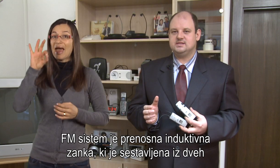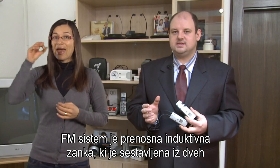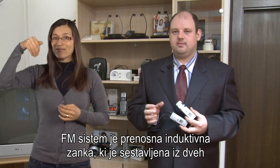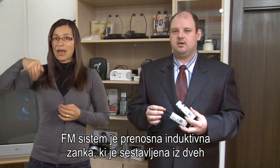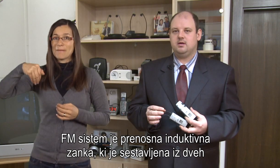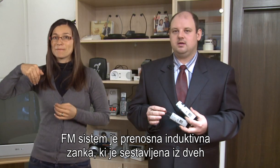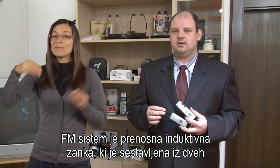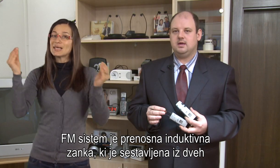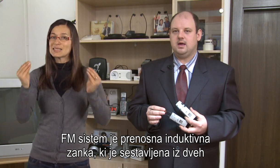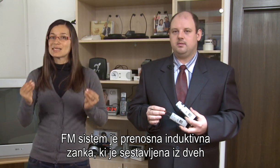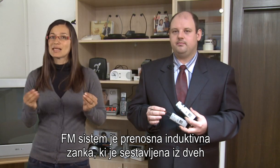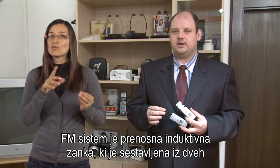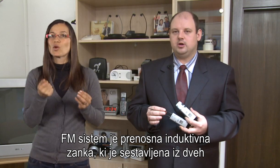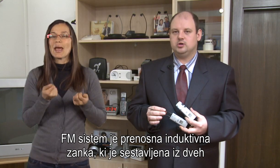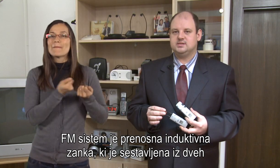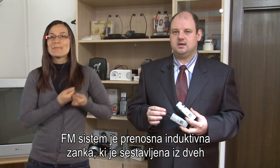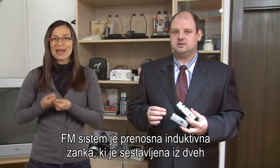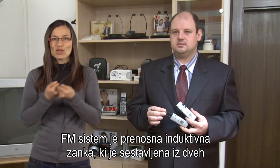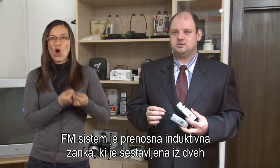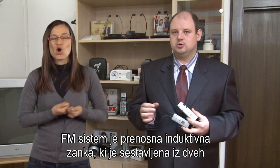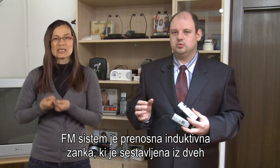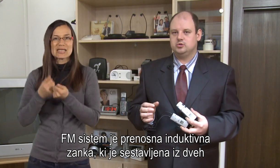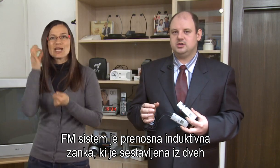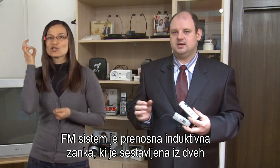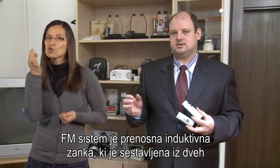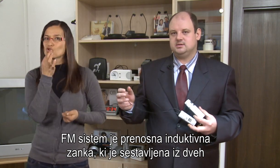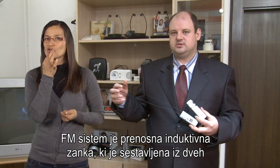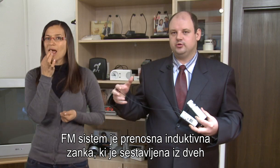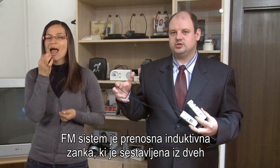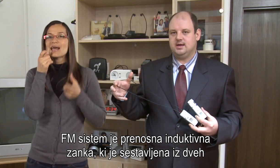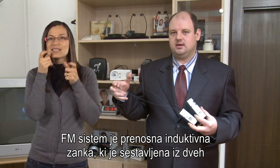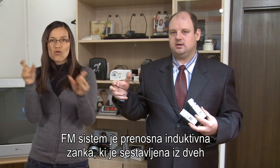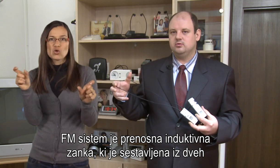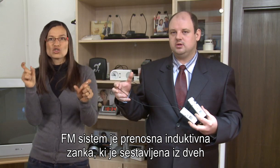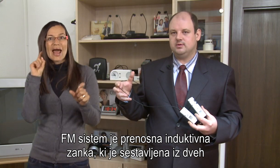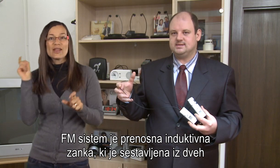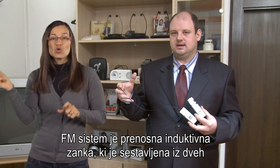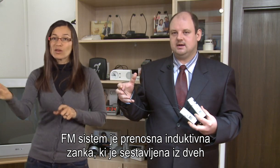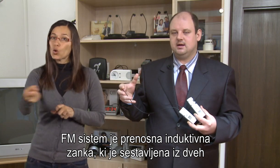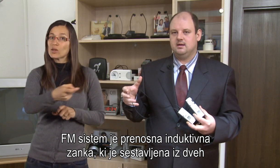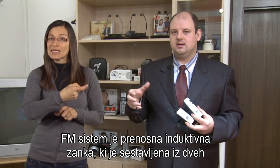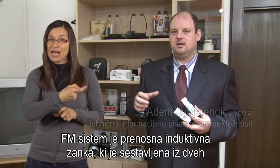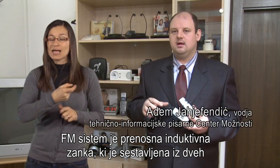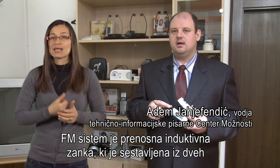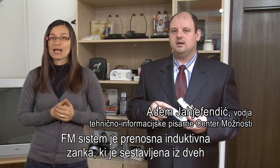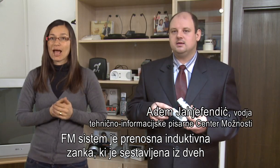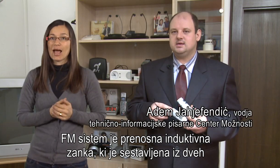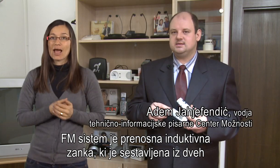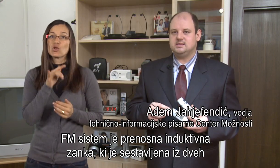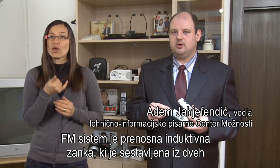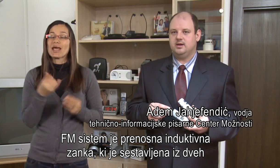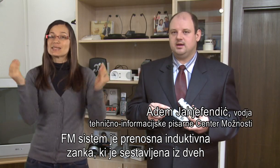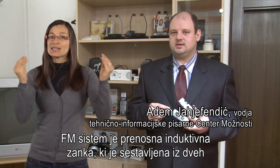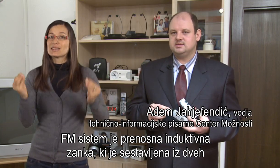FM sistem je prenosna, slušna, zvočna induktivna zanka, ki